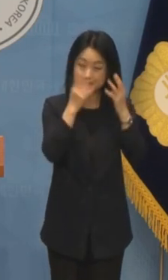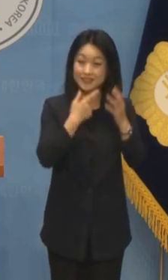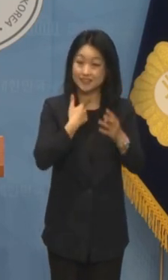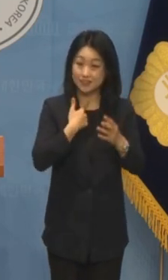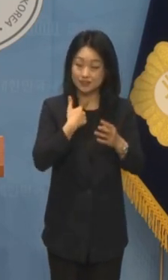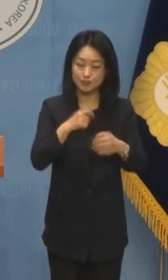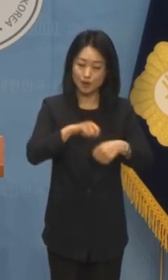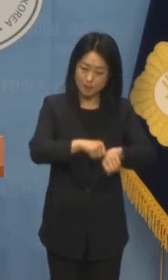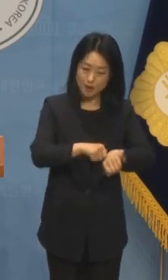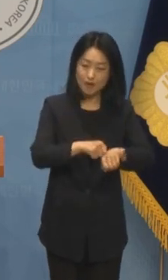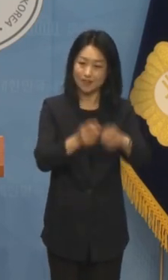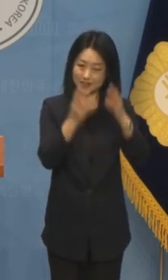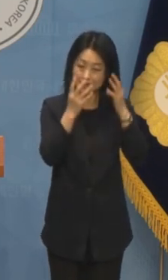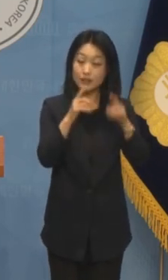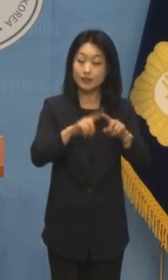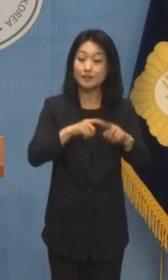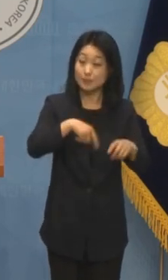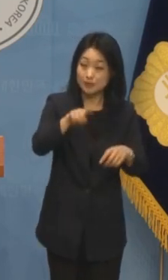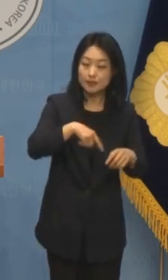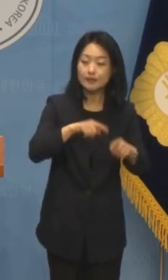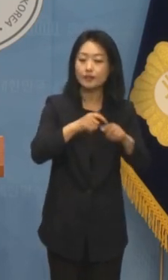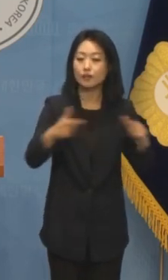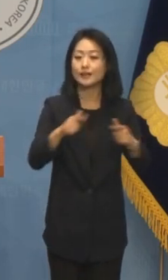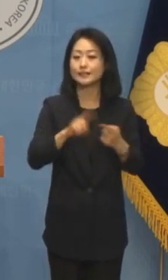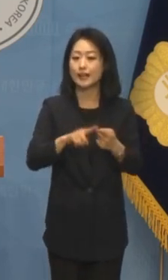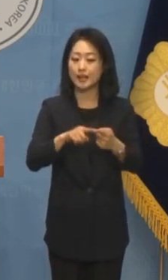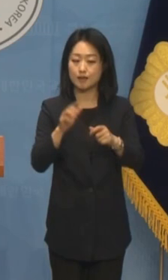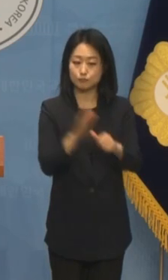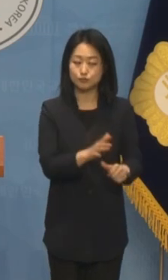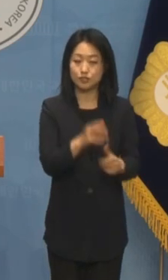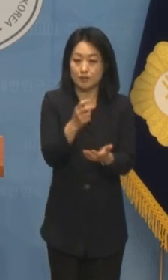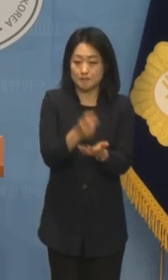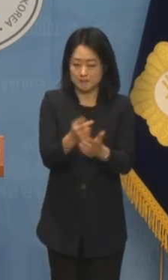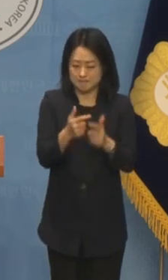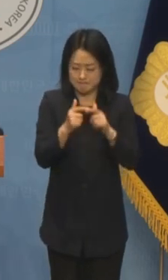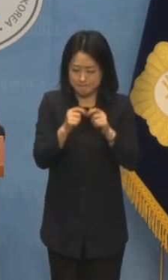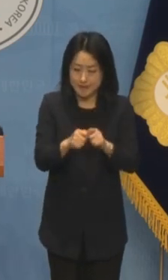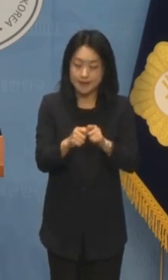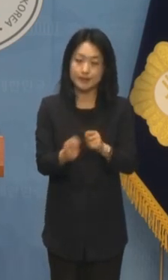등 부적격 심사 기준 관련해 미비 규정을